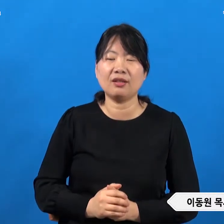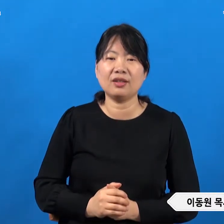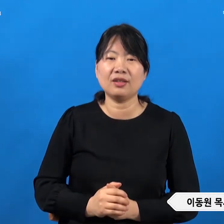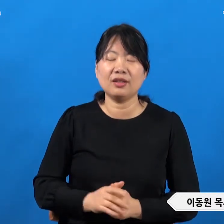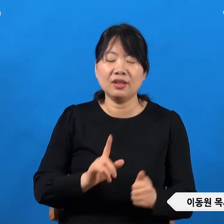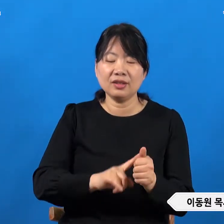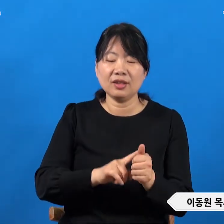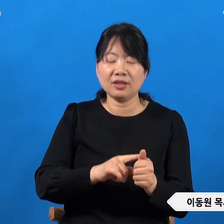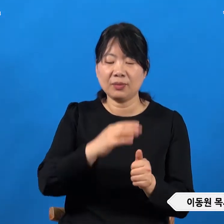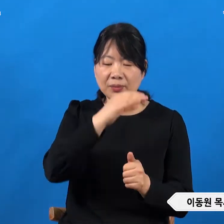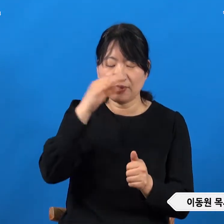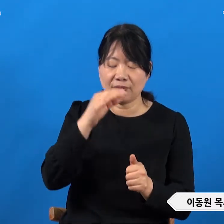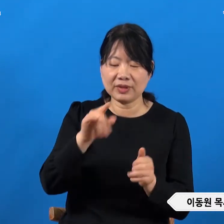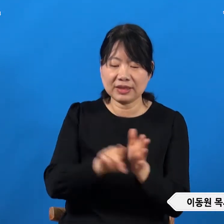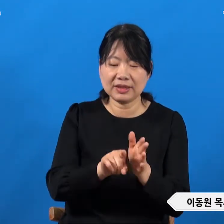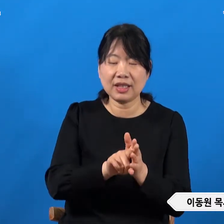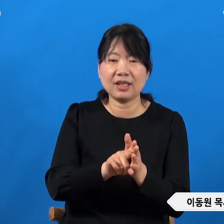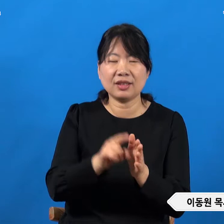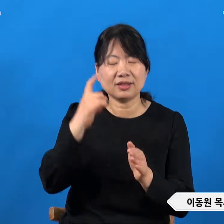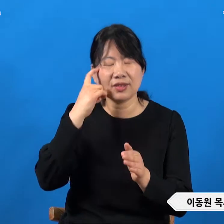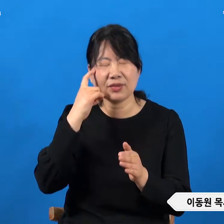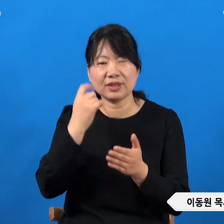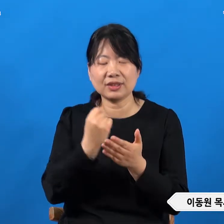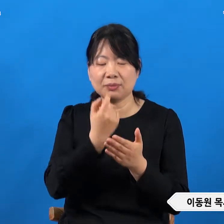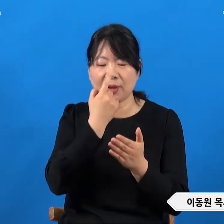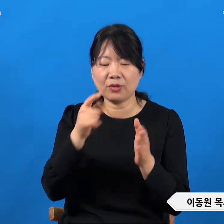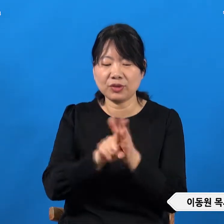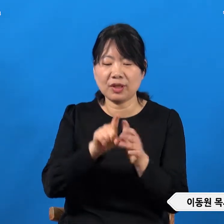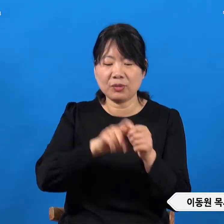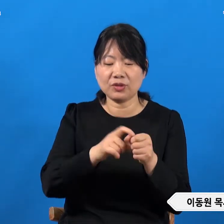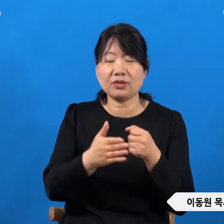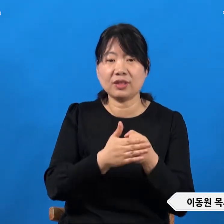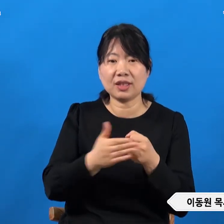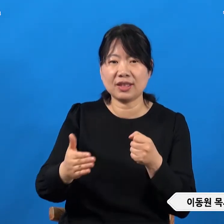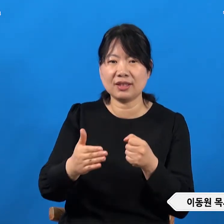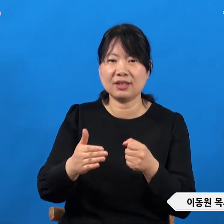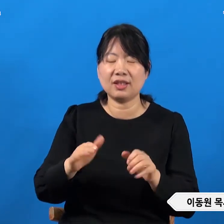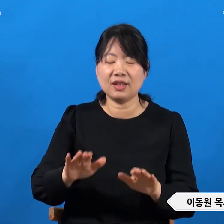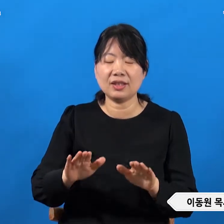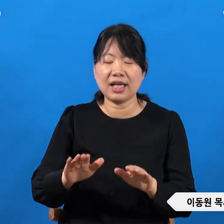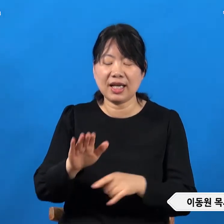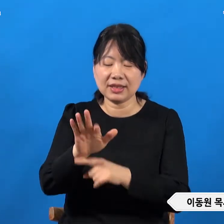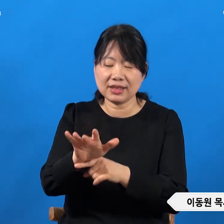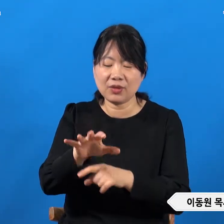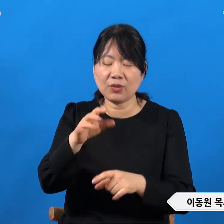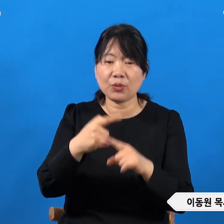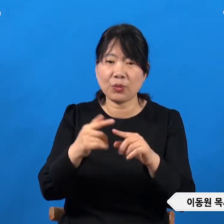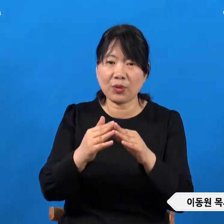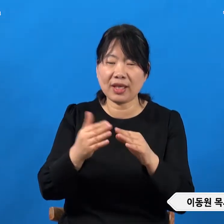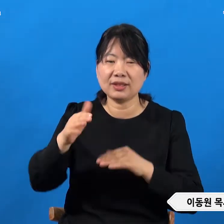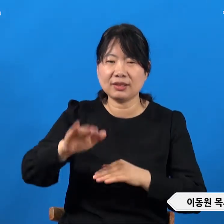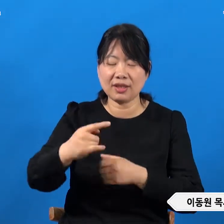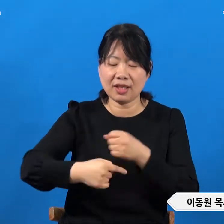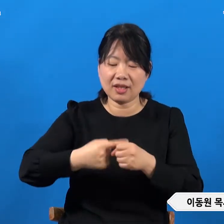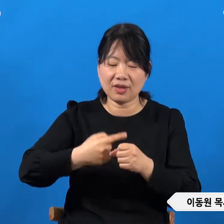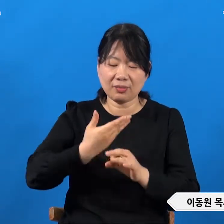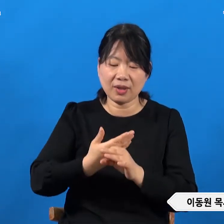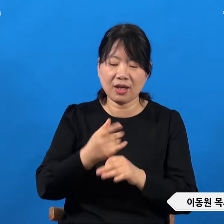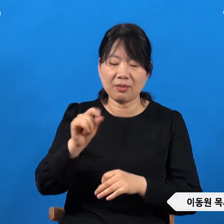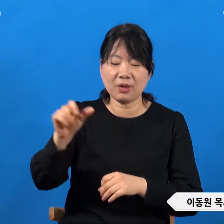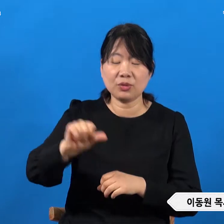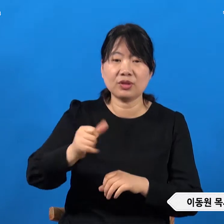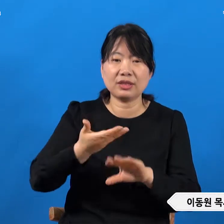바로 그의 숭고한 신앙 정신을 배우기 위해서 이 시골의 작은 교회지만 1년이면